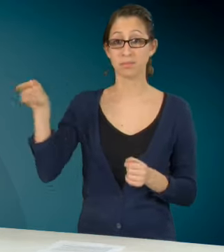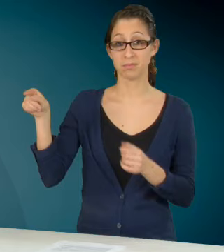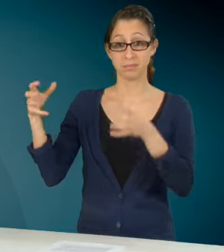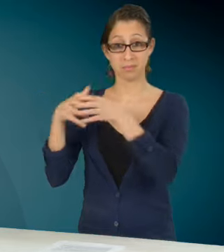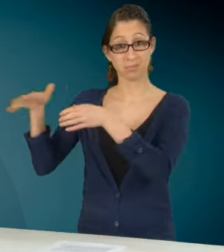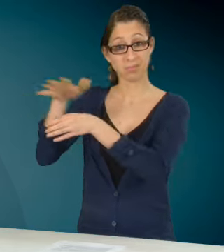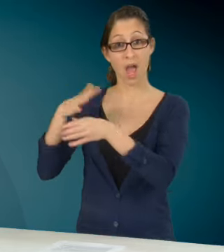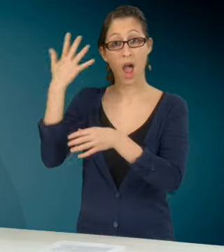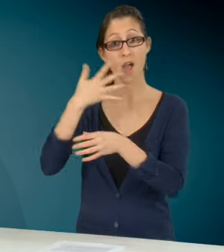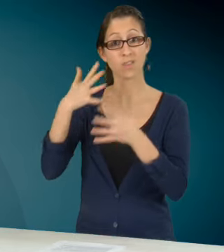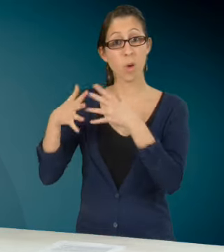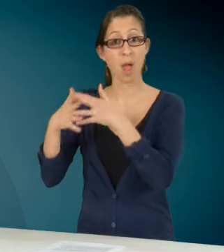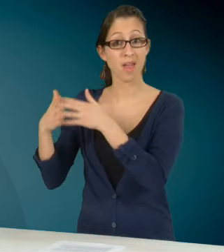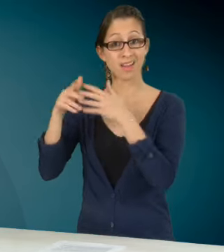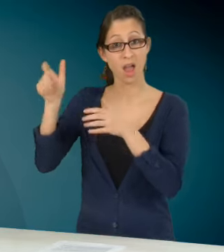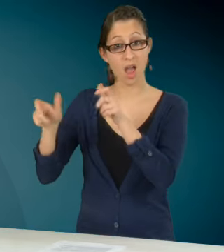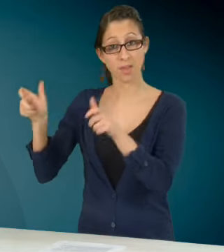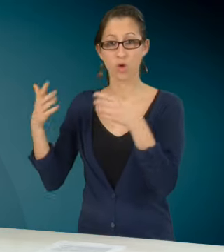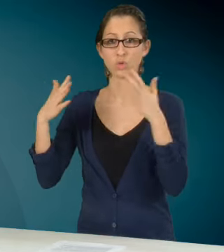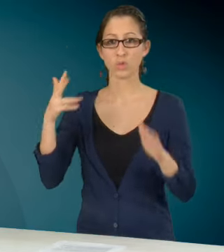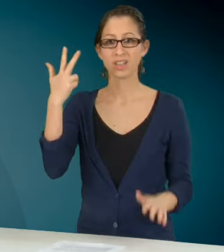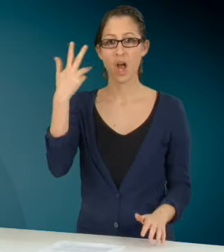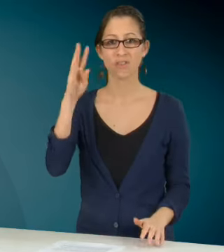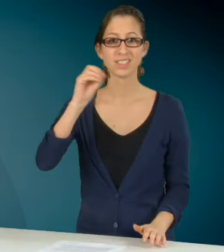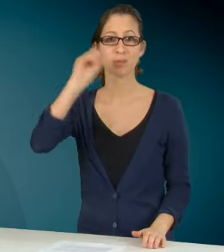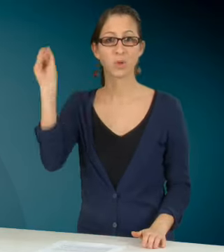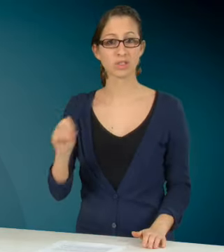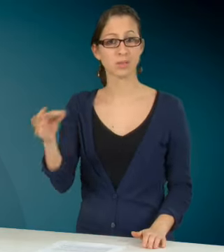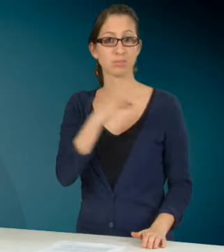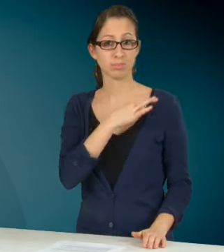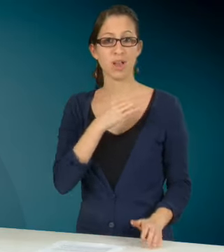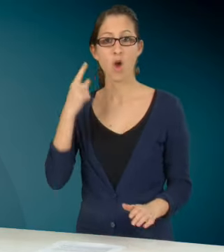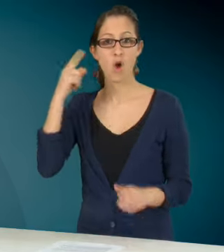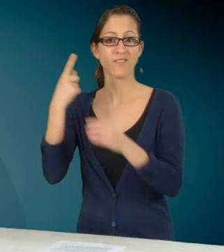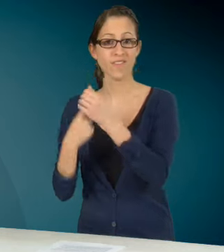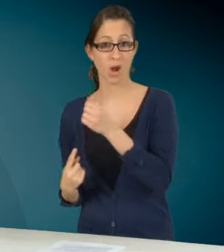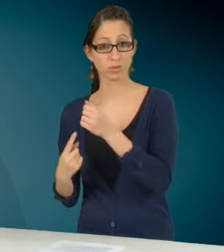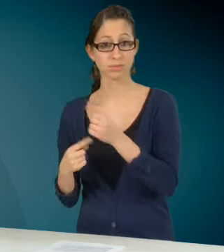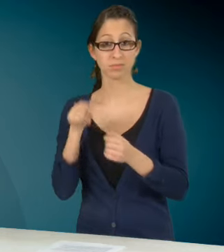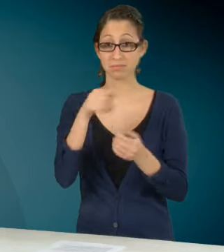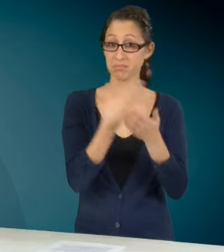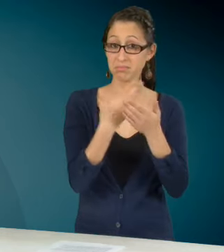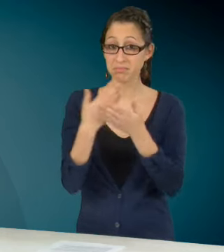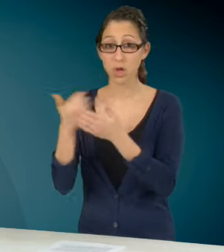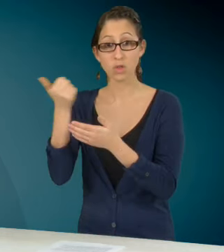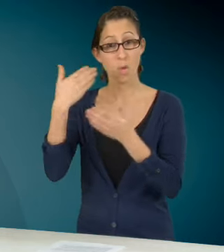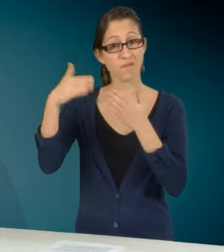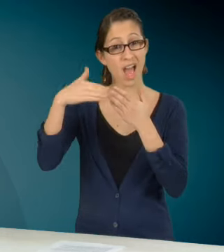70-jährigen von einem hörverlust betroffen sind die beiden gruppen wurden weitere furcht interessanter scheint dass viele afroamerikaner